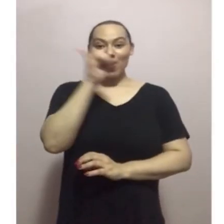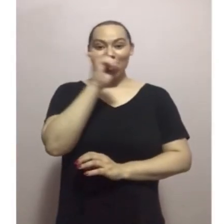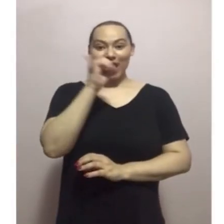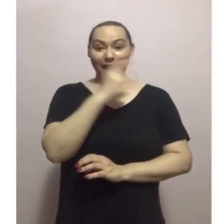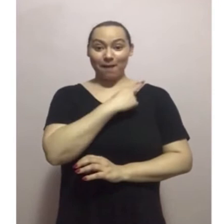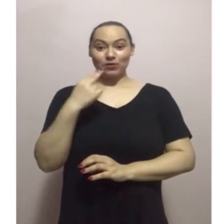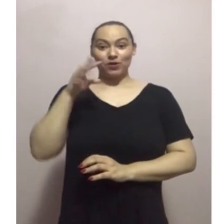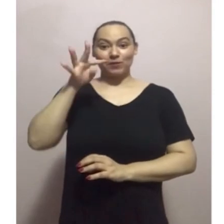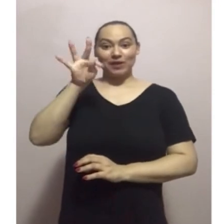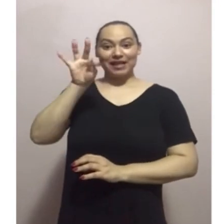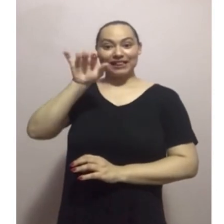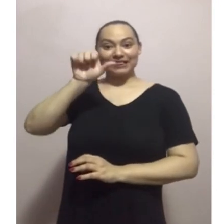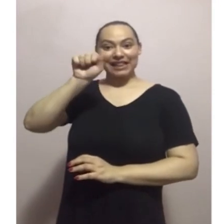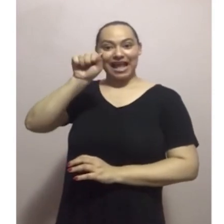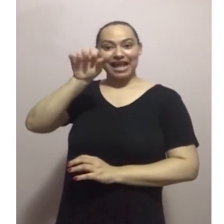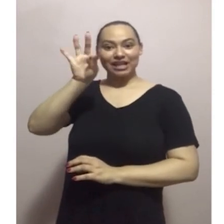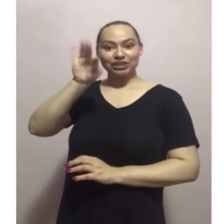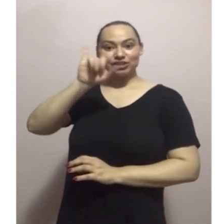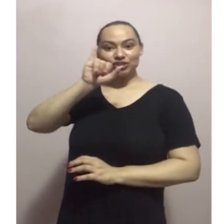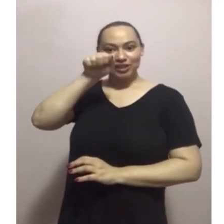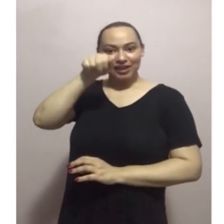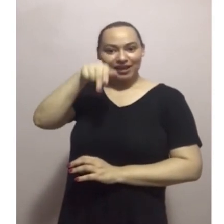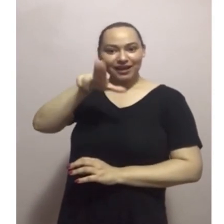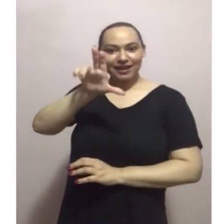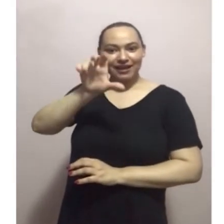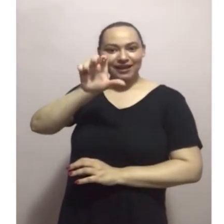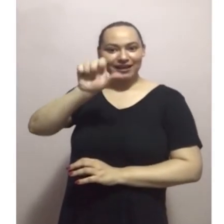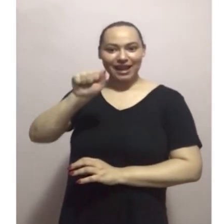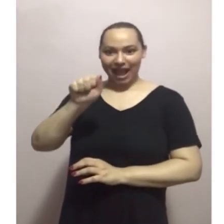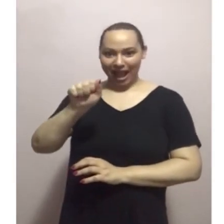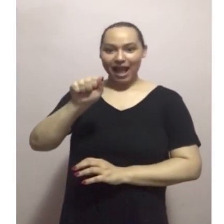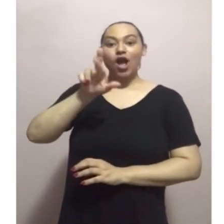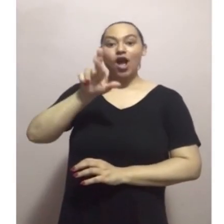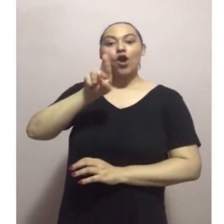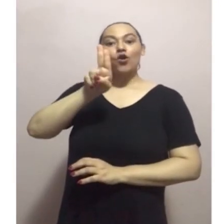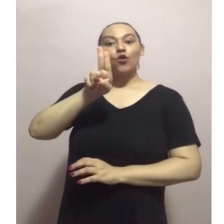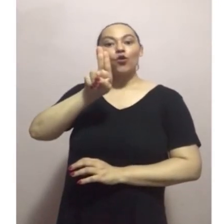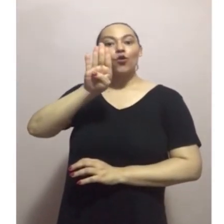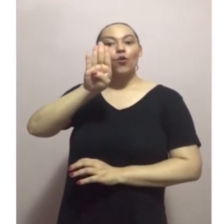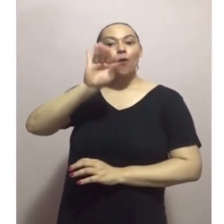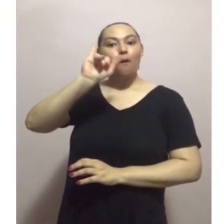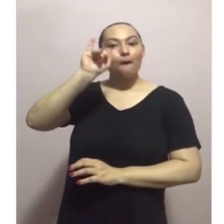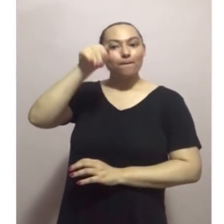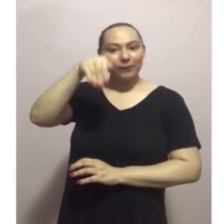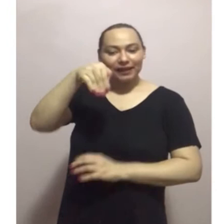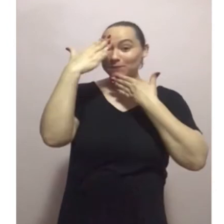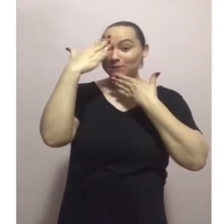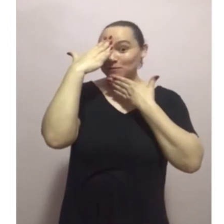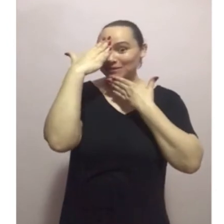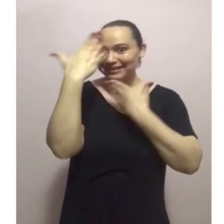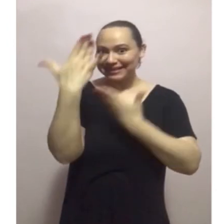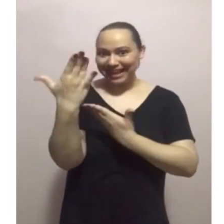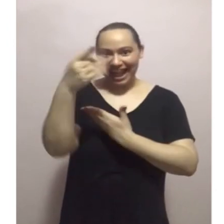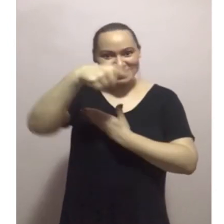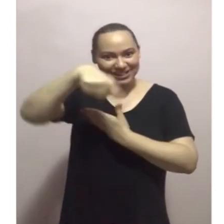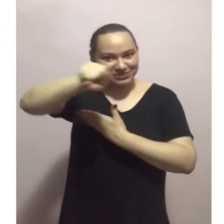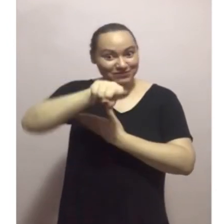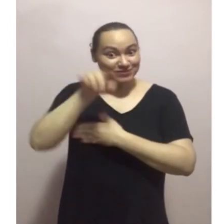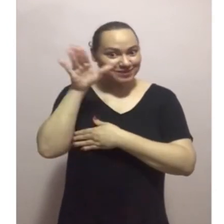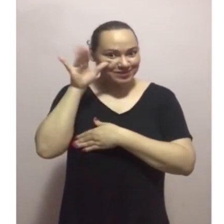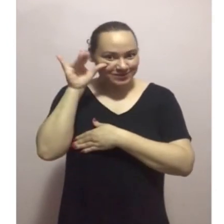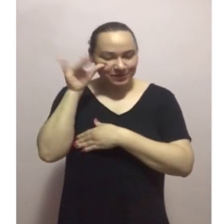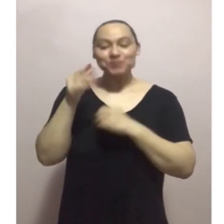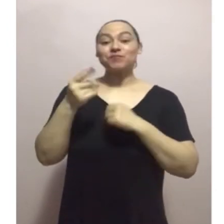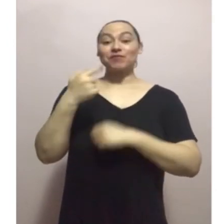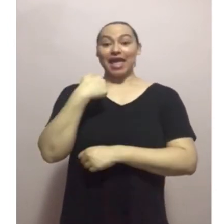Olá, eu sou Tatiana Rubim, muito prazer, obrigada aí à audiência de vocês. Eu sou diretora da Rubim Produções,